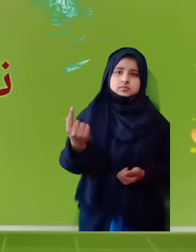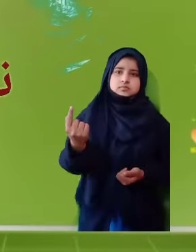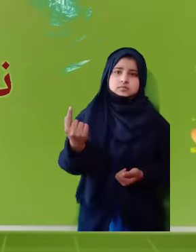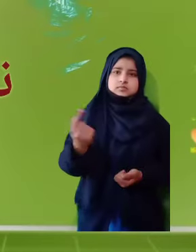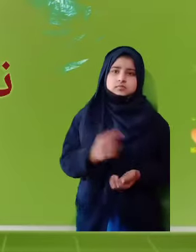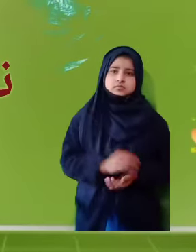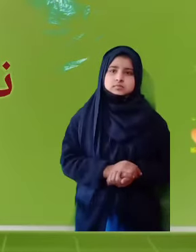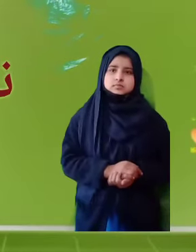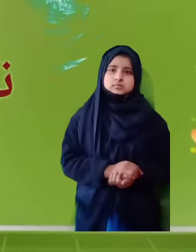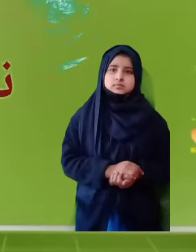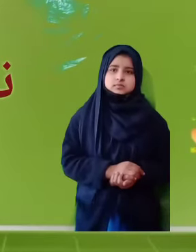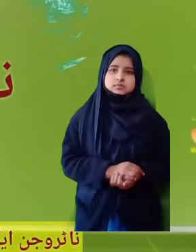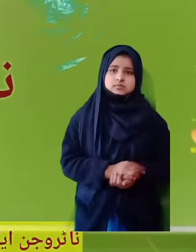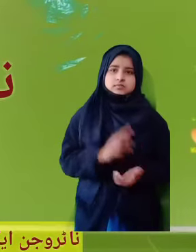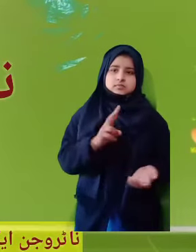नाइट्रोजन,